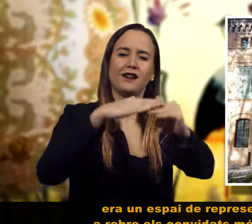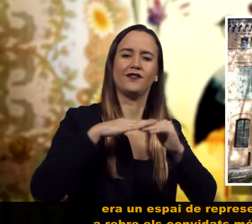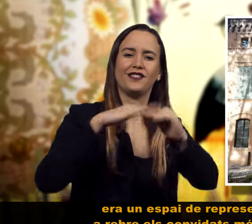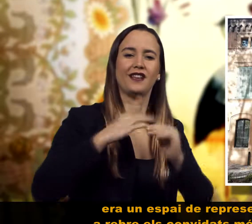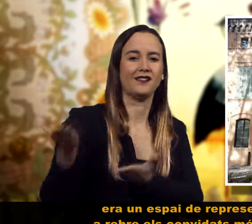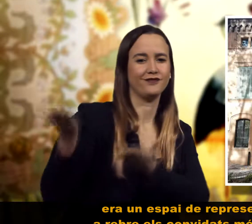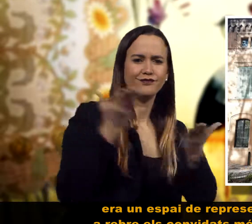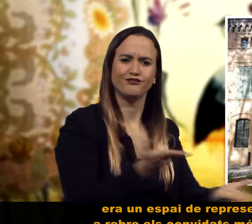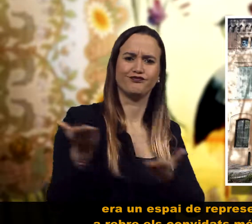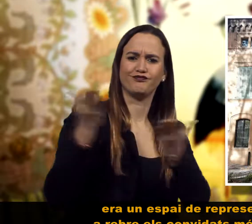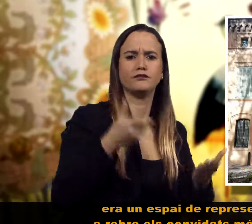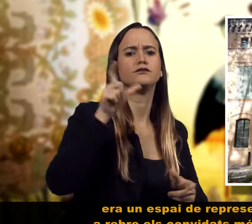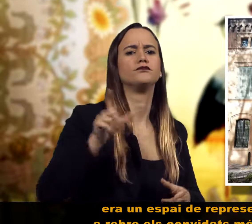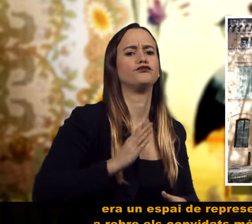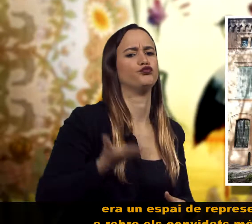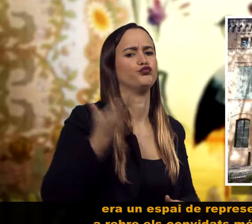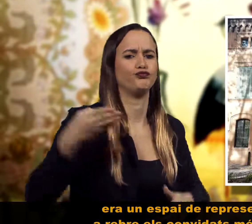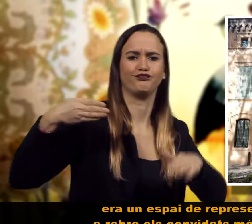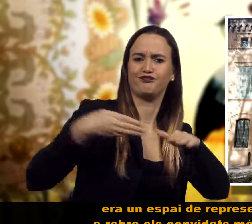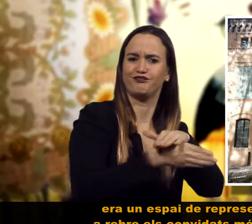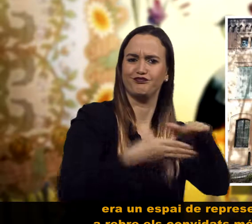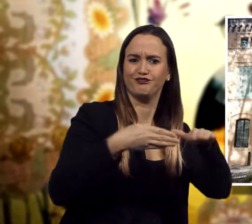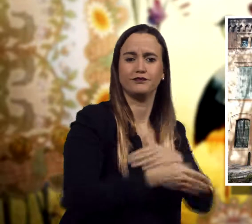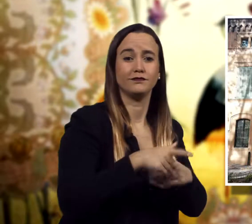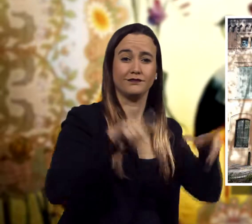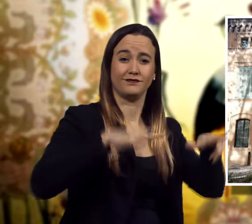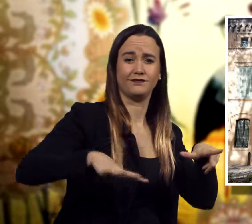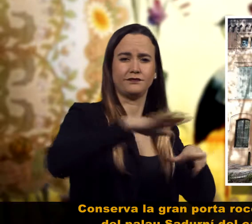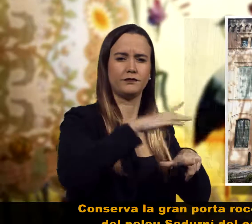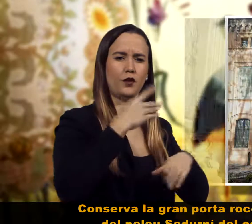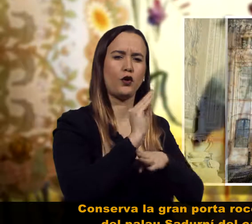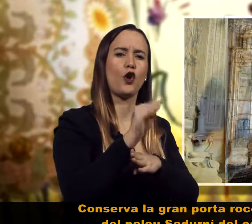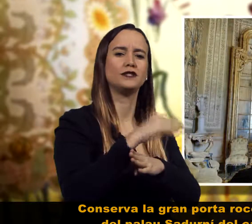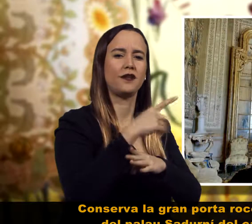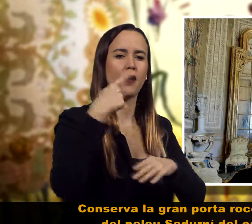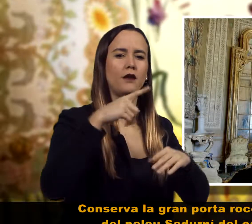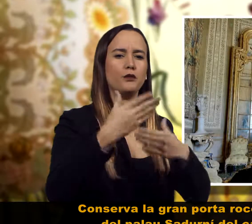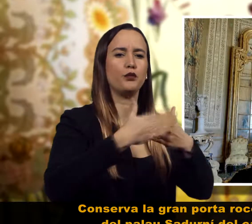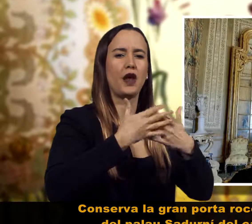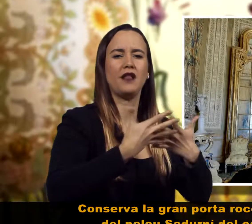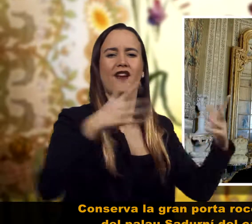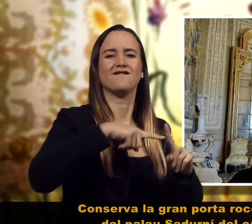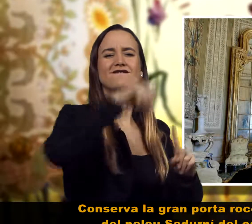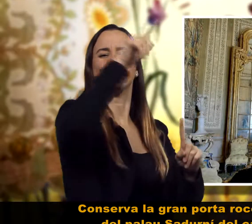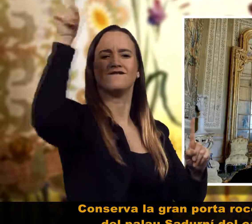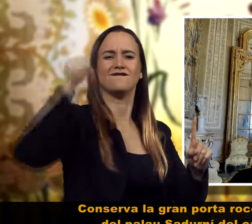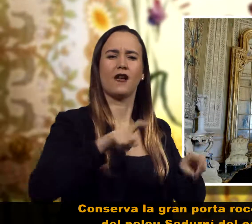Conserva la gran porta rococó procedent del Palau Sadurní del carrer Lledó, on devia separar la sala de l'alcova en el